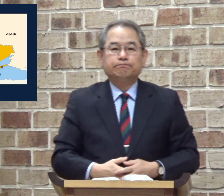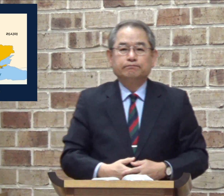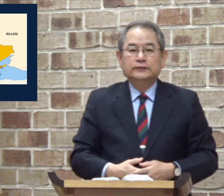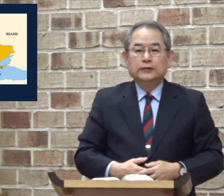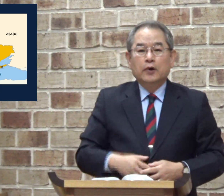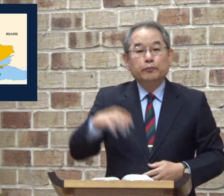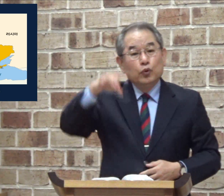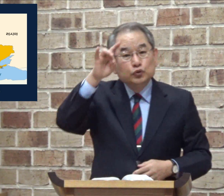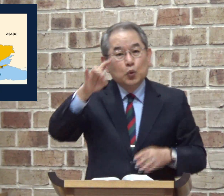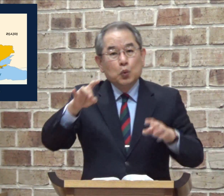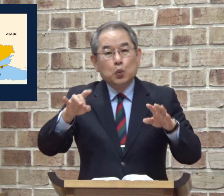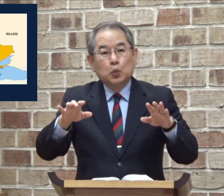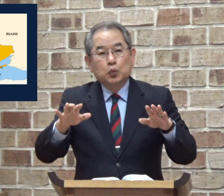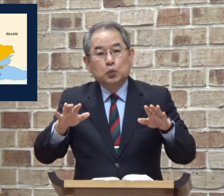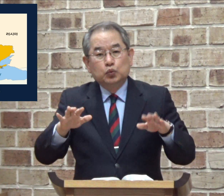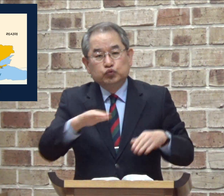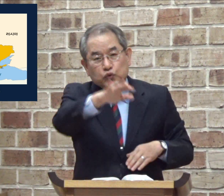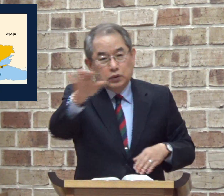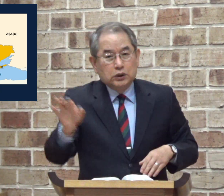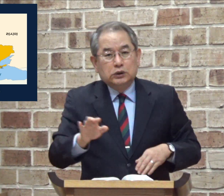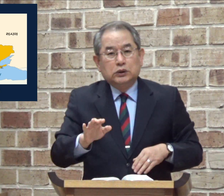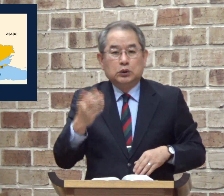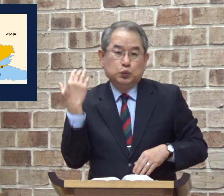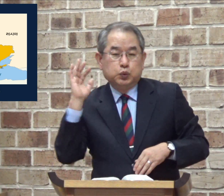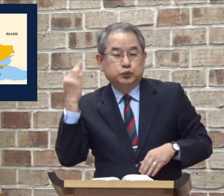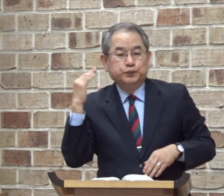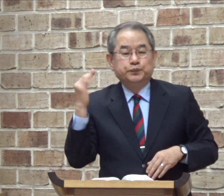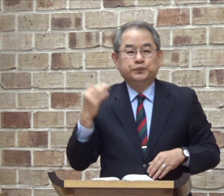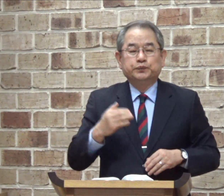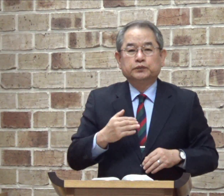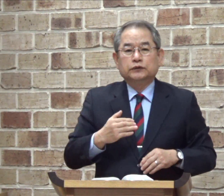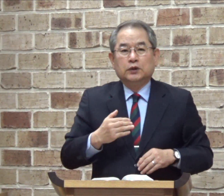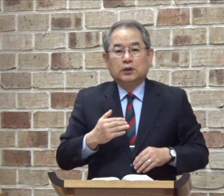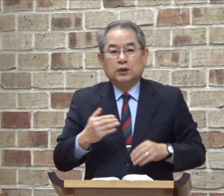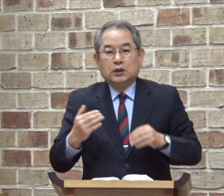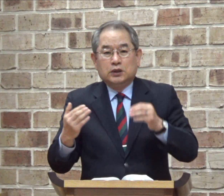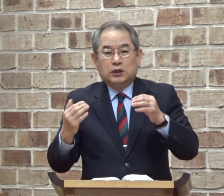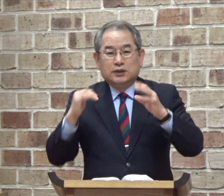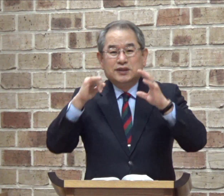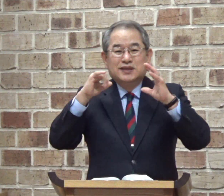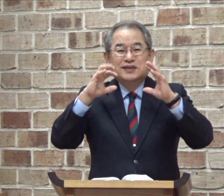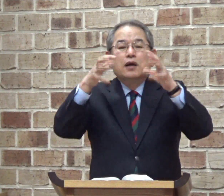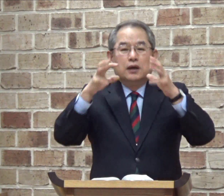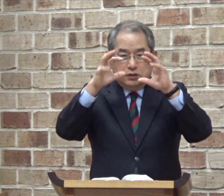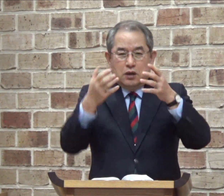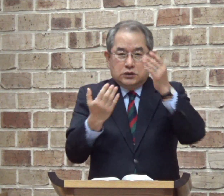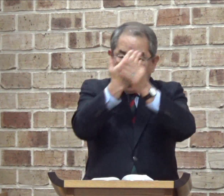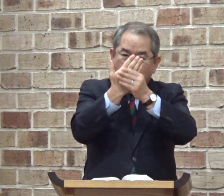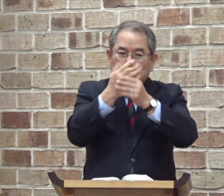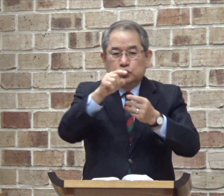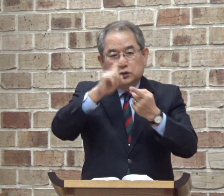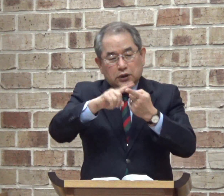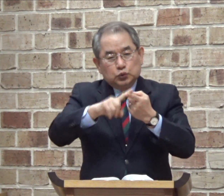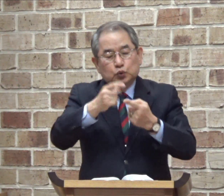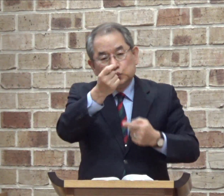예수님이 세상의 빛과 소금이 되라는 말씀을처럼 세상을 기쁨을 주며 바른 길로 인도해야 될 사람들이